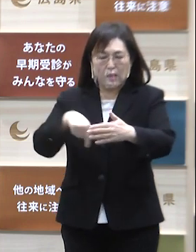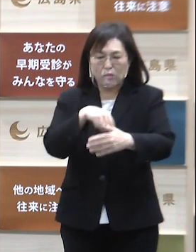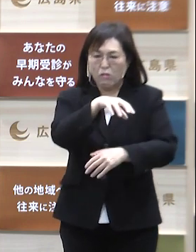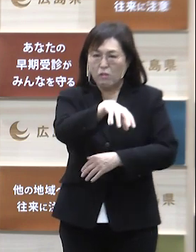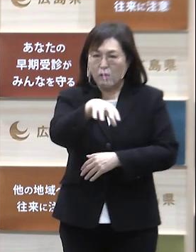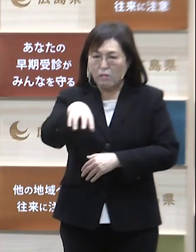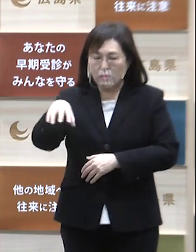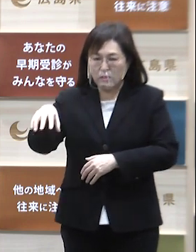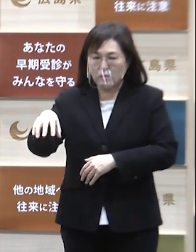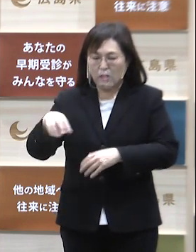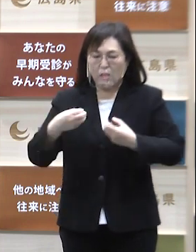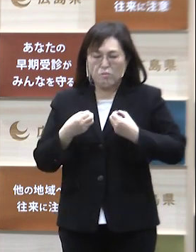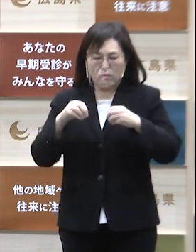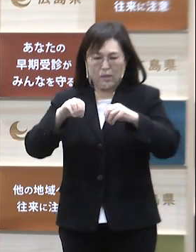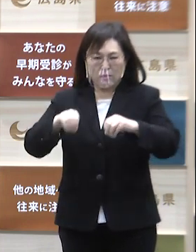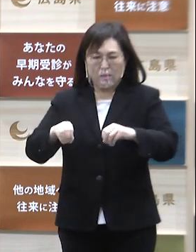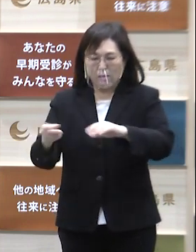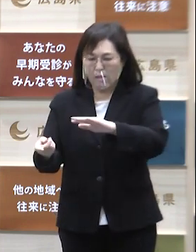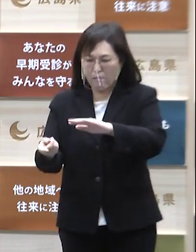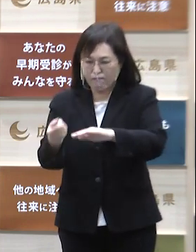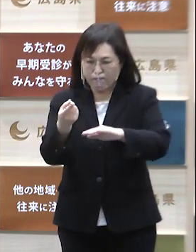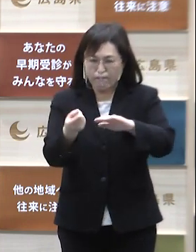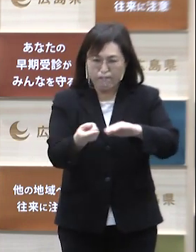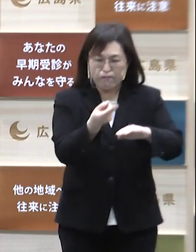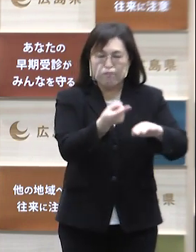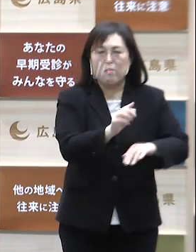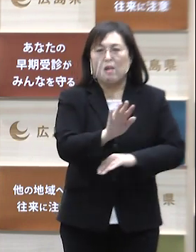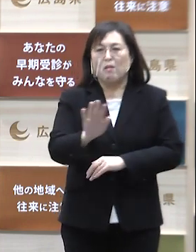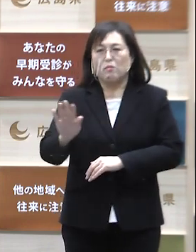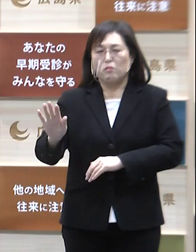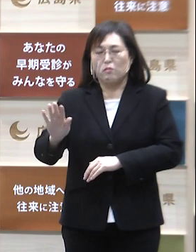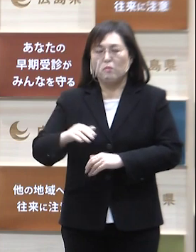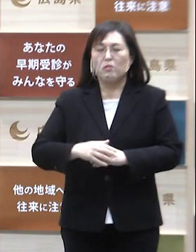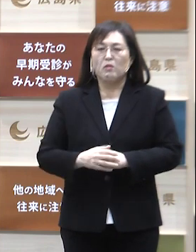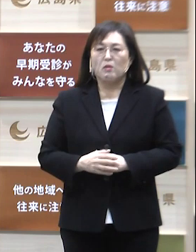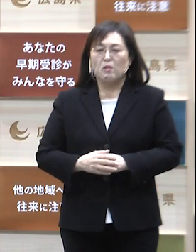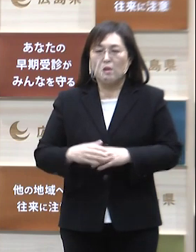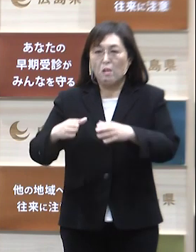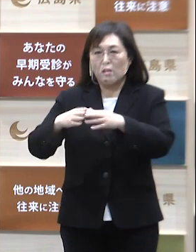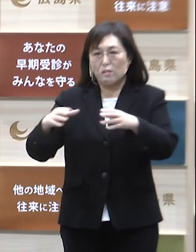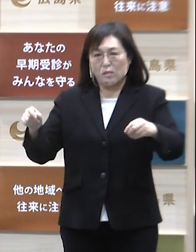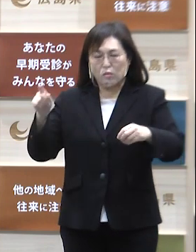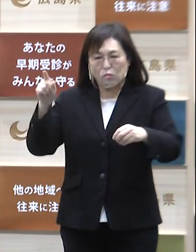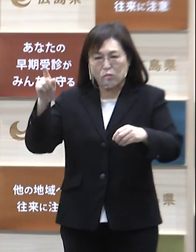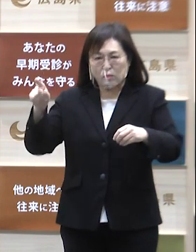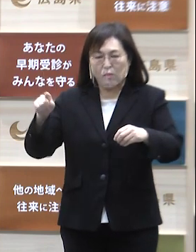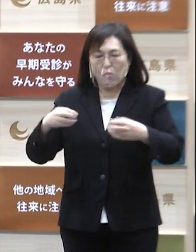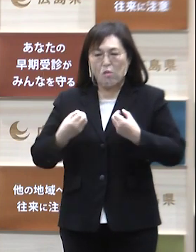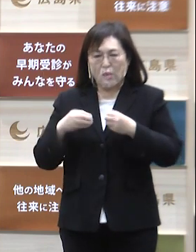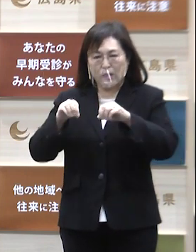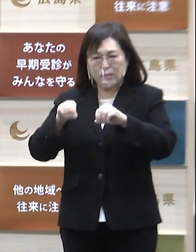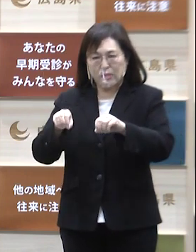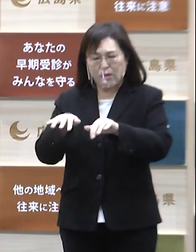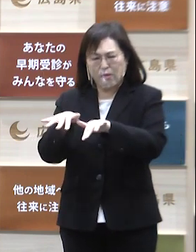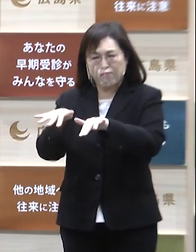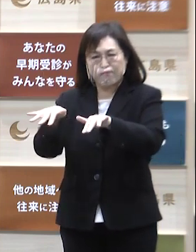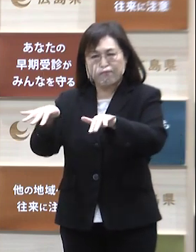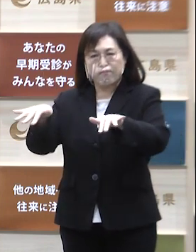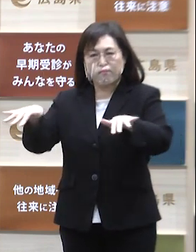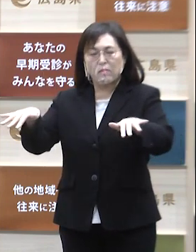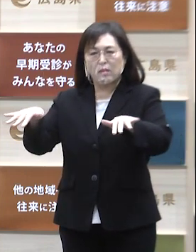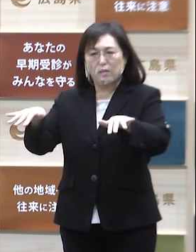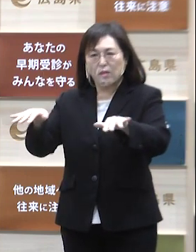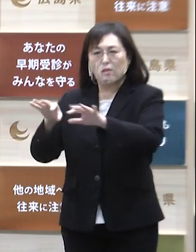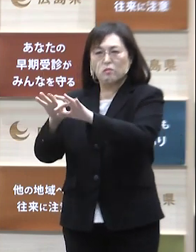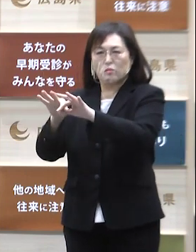ではクラスターもまだ発生しているところでありまして、全国でも拡大の気象が続いている